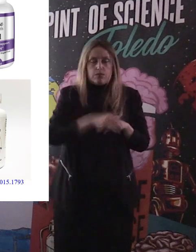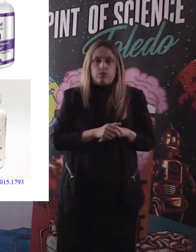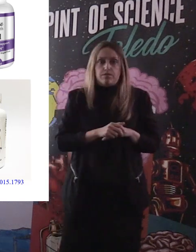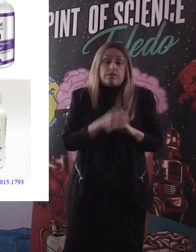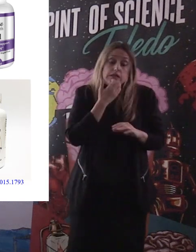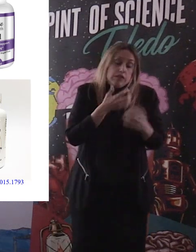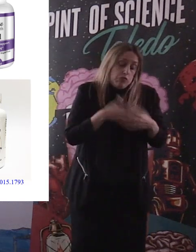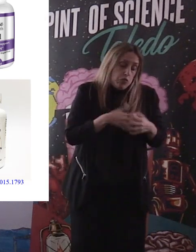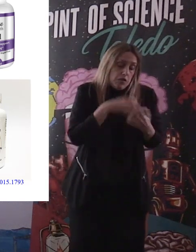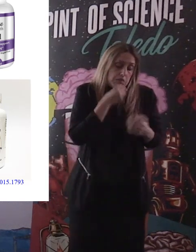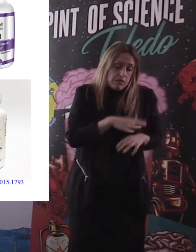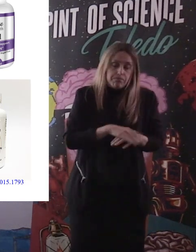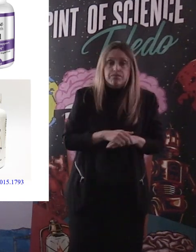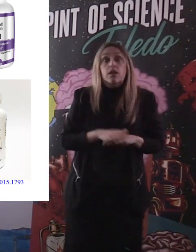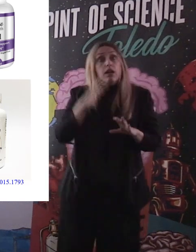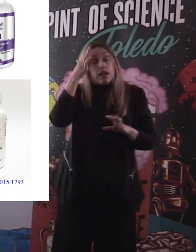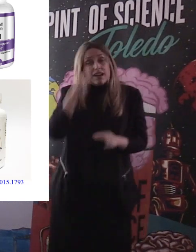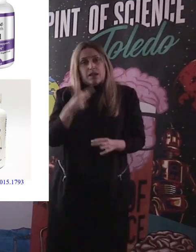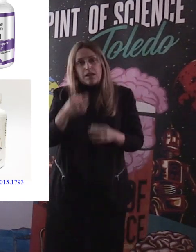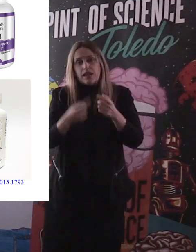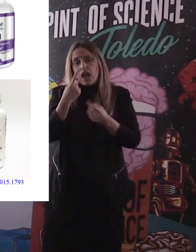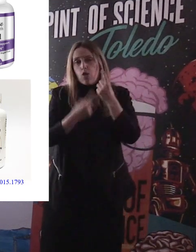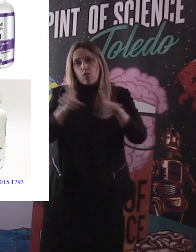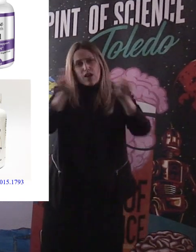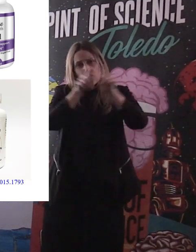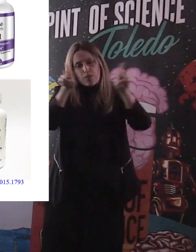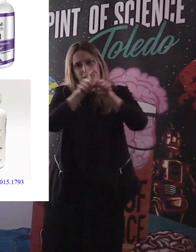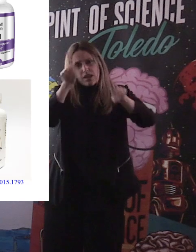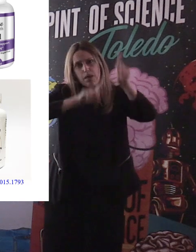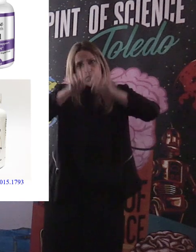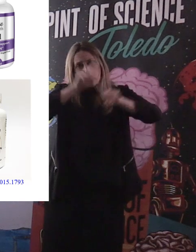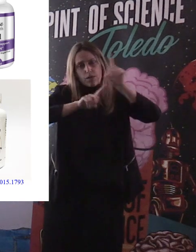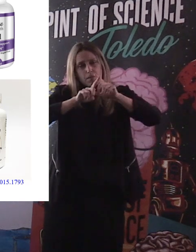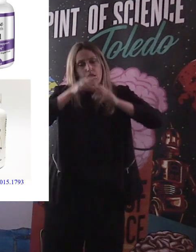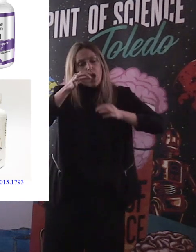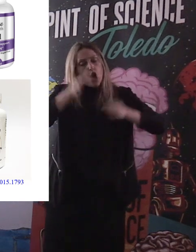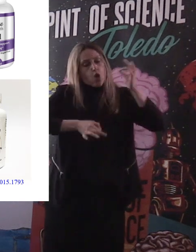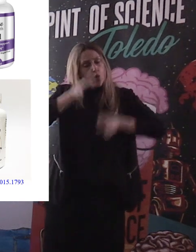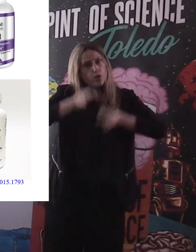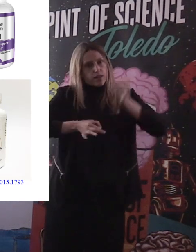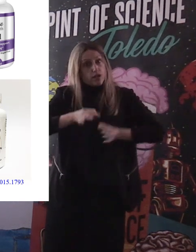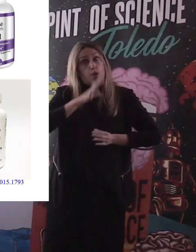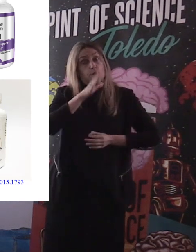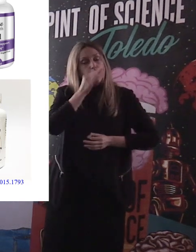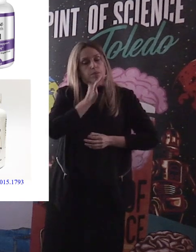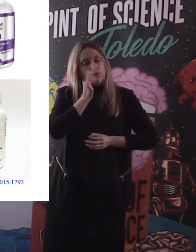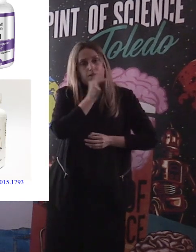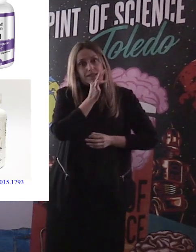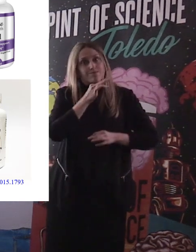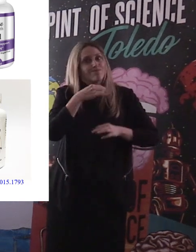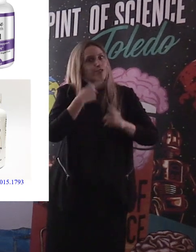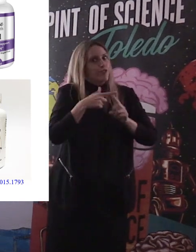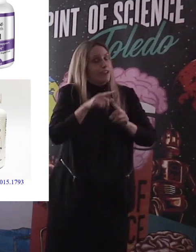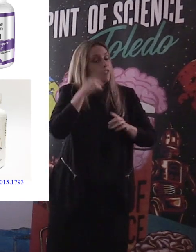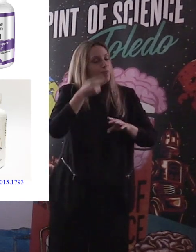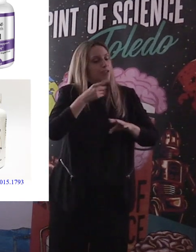si funciona. Y realmente algunas de las compañías tenían problemas jurídicas porque han prometido cosas que luego no